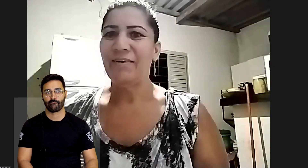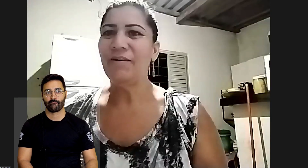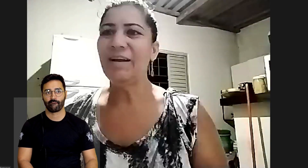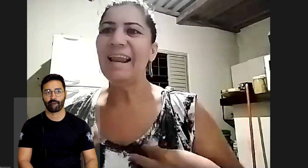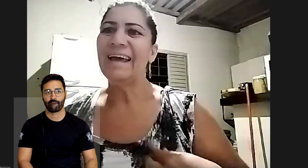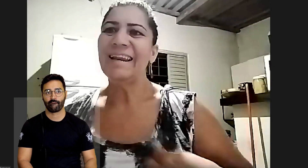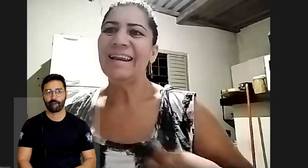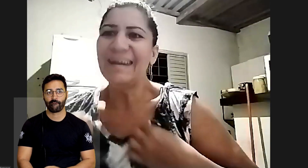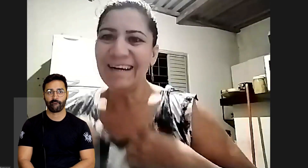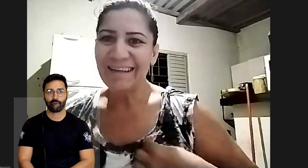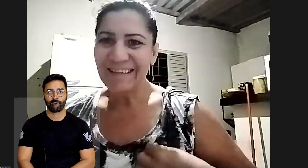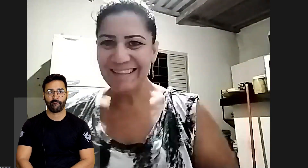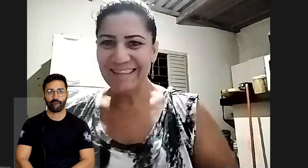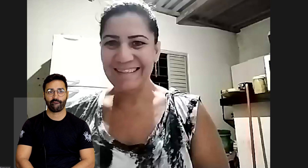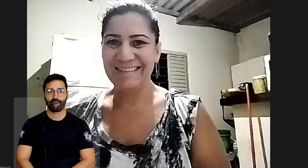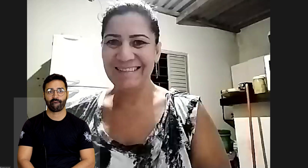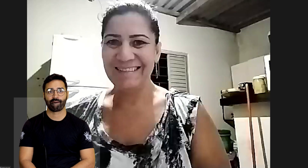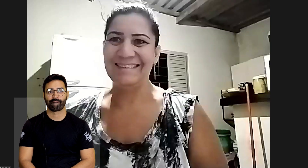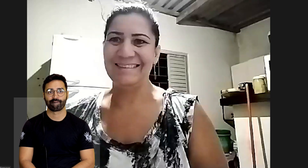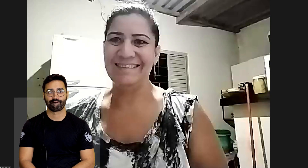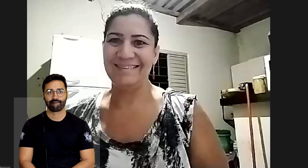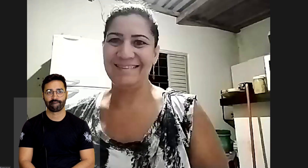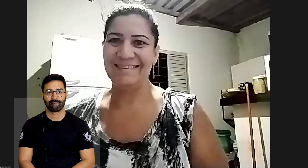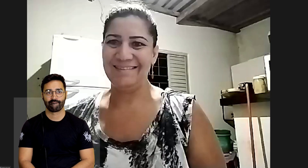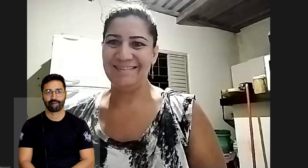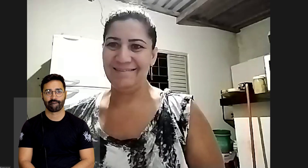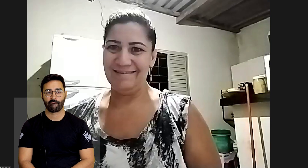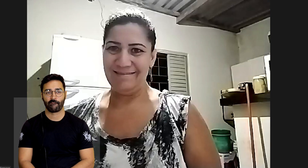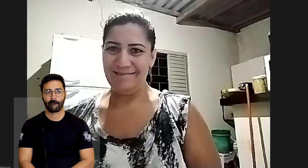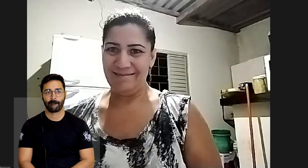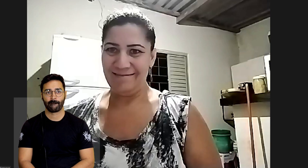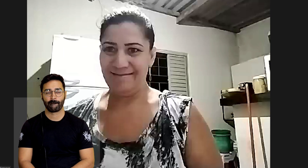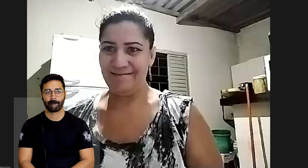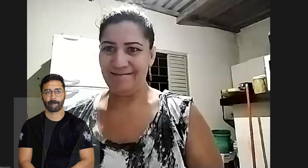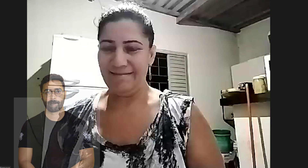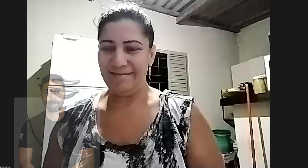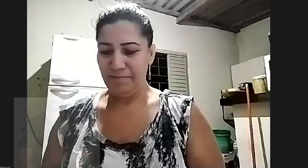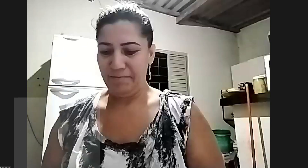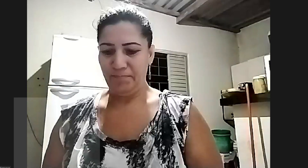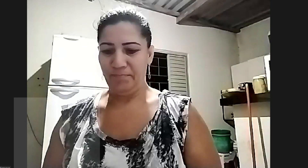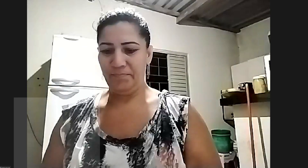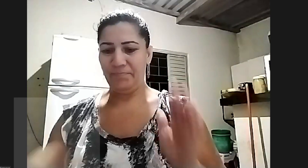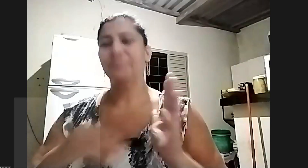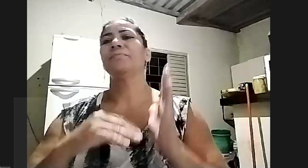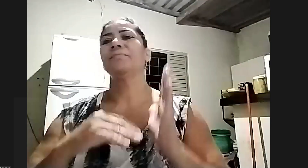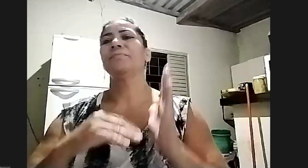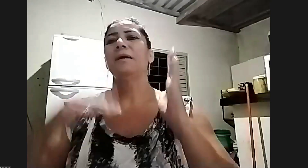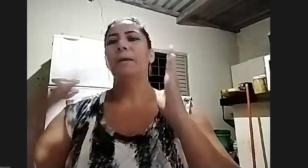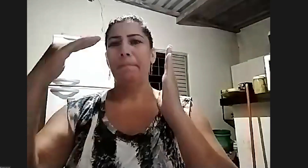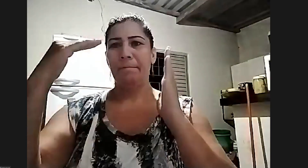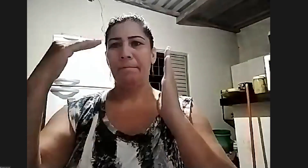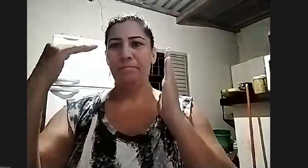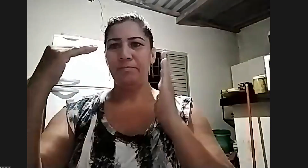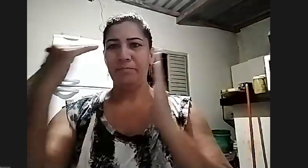Oi, galera! Ótimo. Pode fazer essa receita.